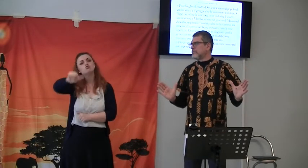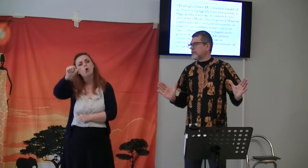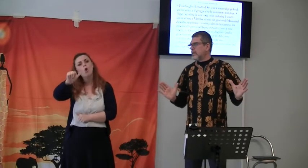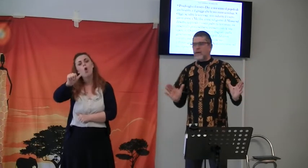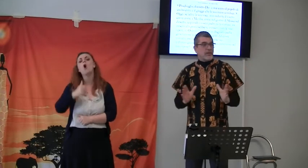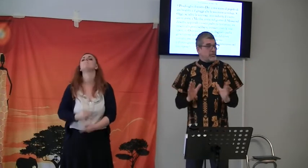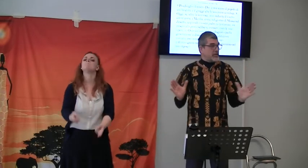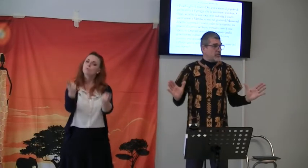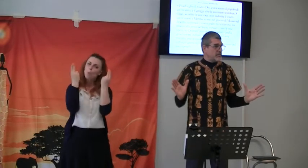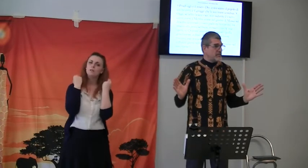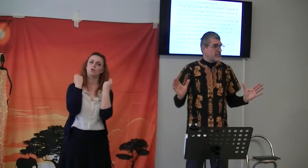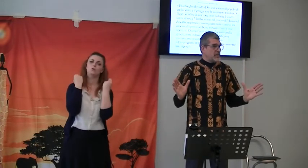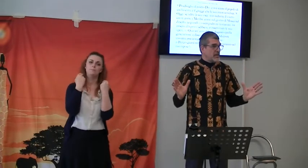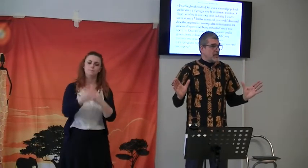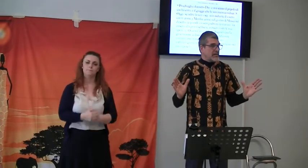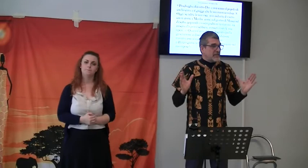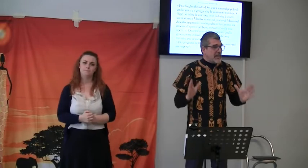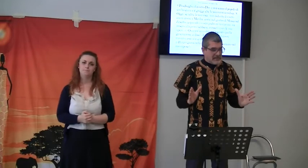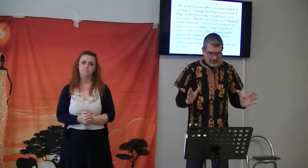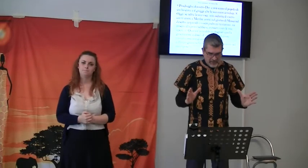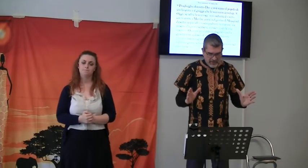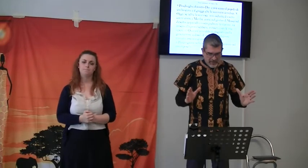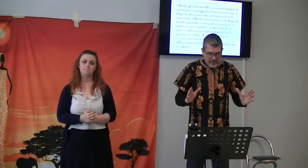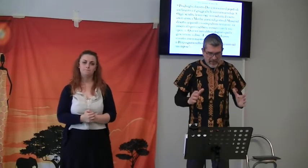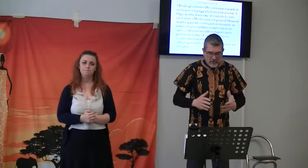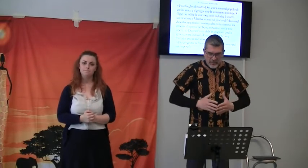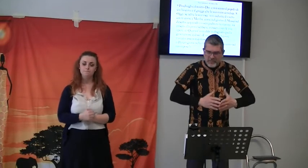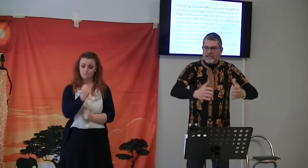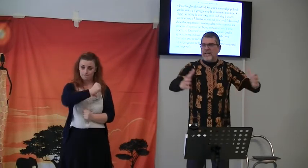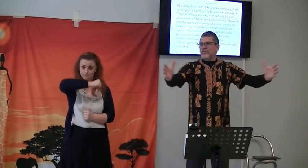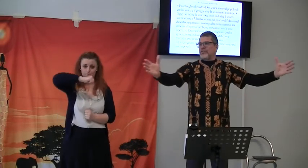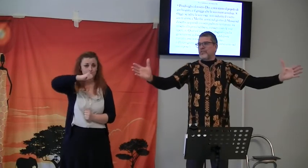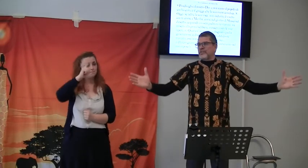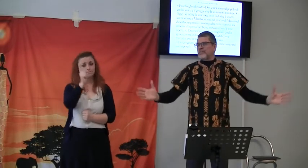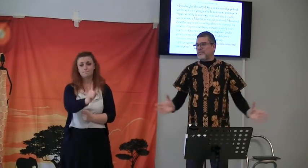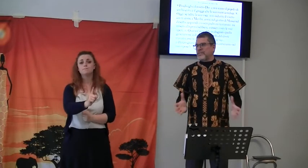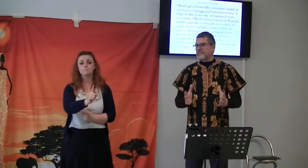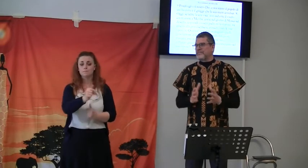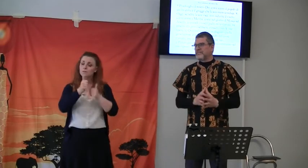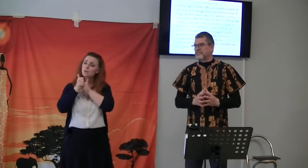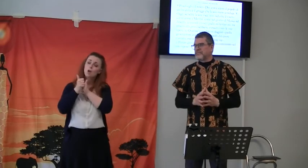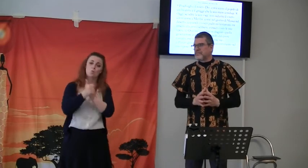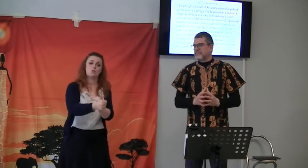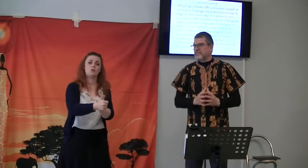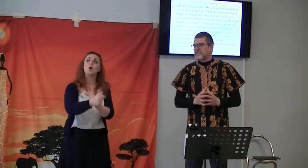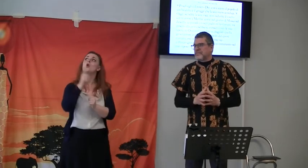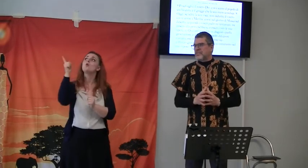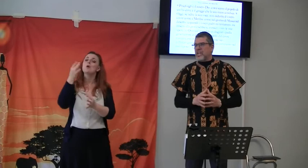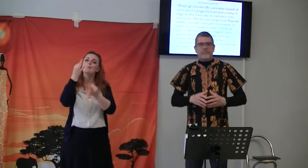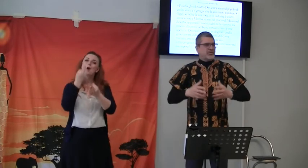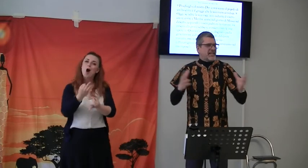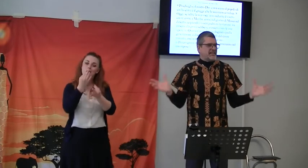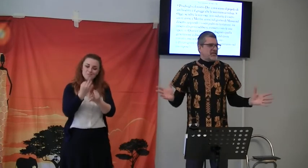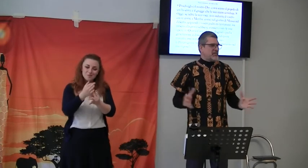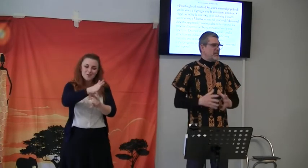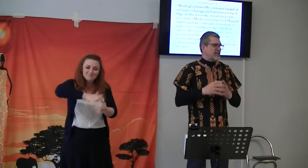Dio. Abbiamo ubbidito, siamo andati e Lui ha preparato ogni cosa per noi. Ci